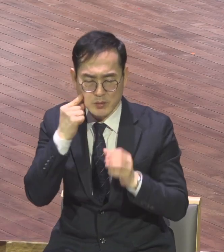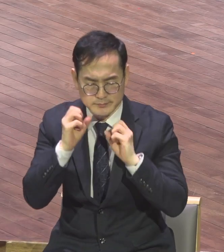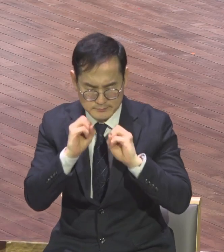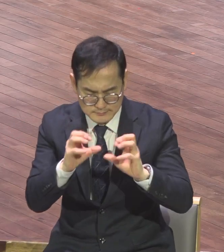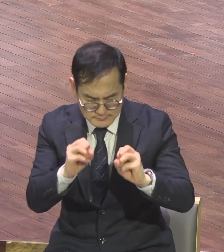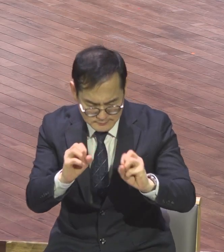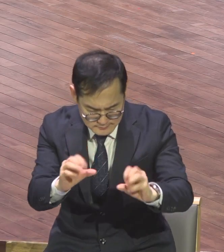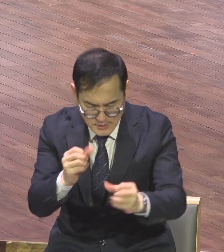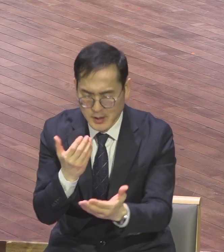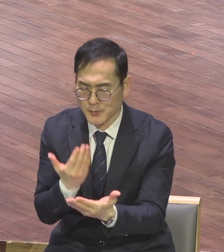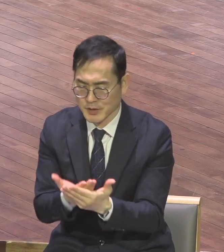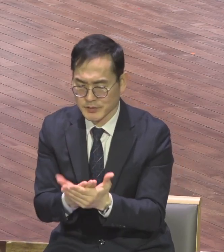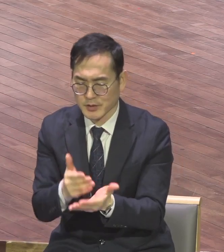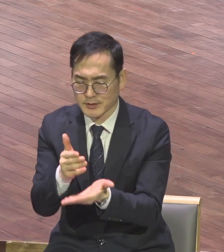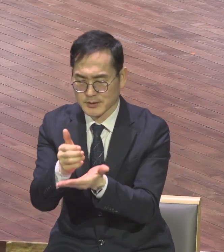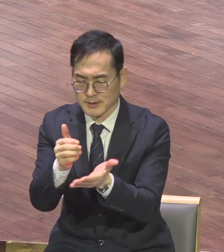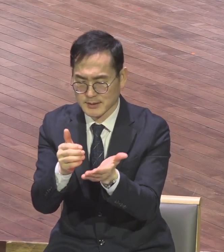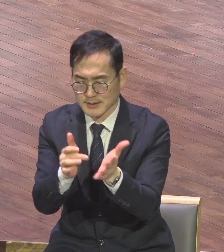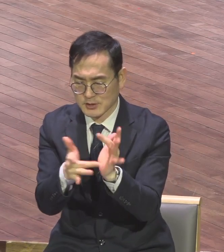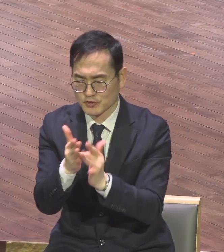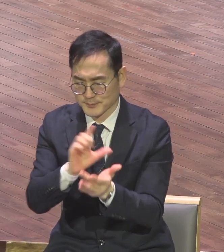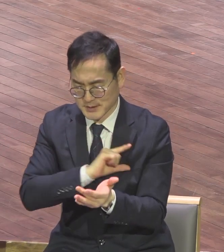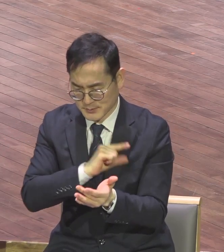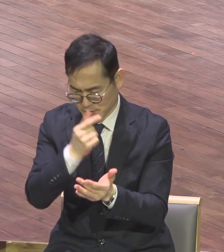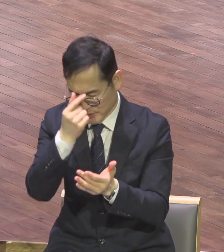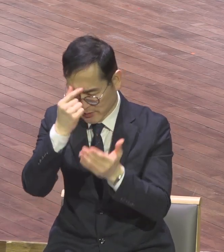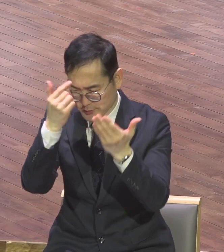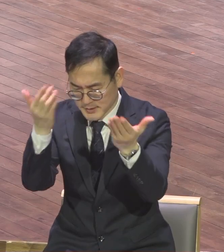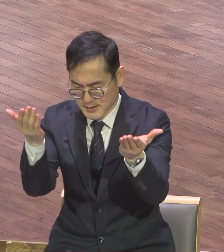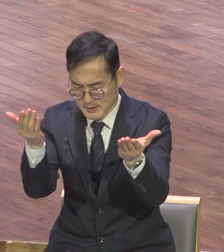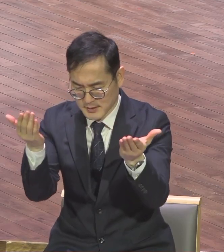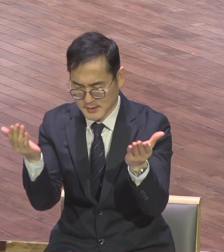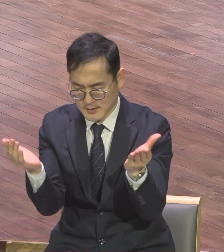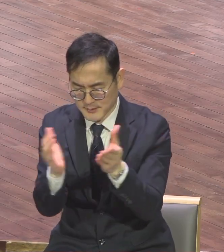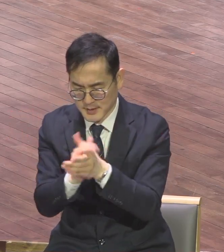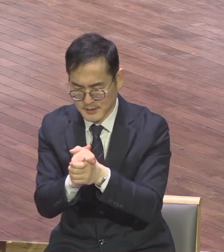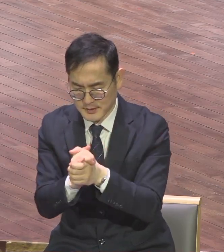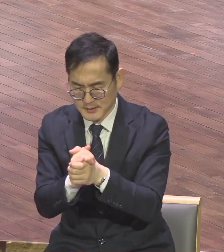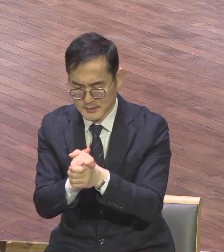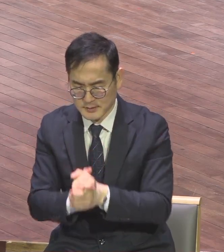다 되게 하여 주옵소서. 주 예수 그리스도의 이름으로 감사하며 기도합니다. 아멘.